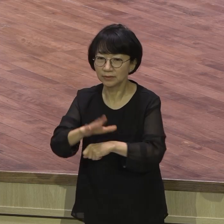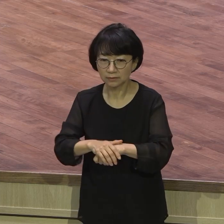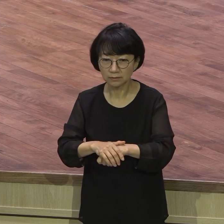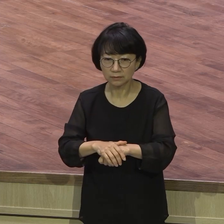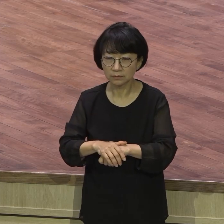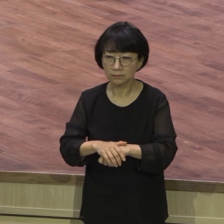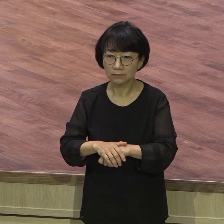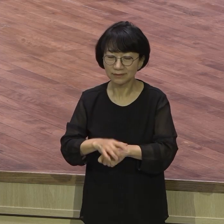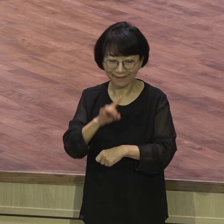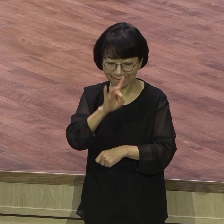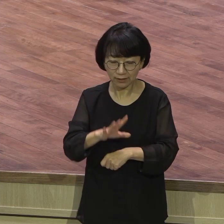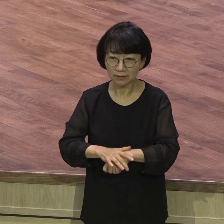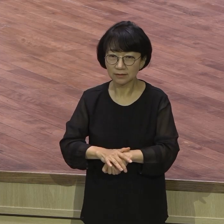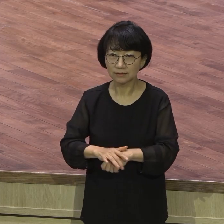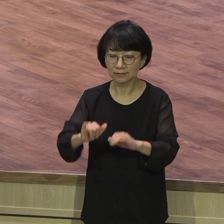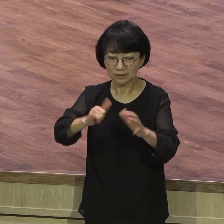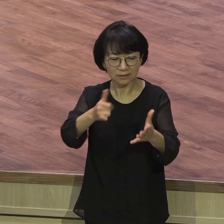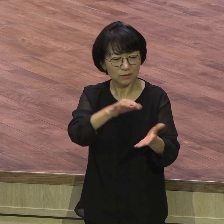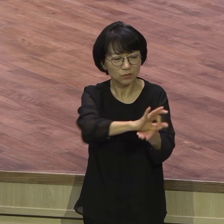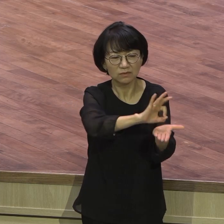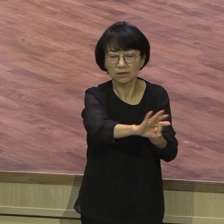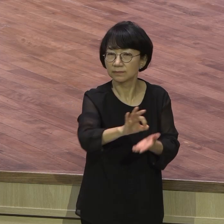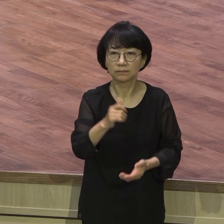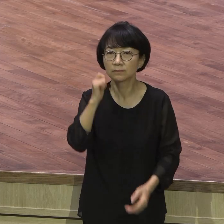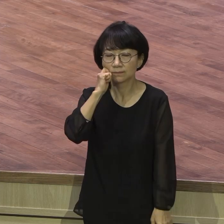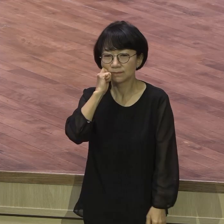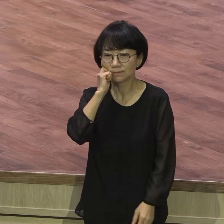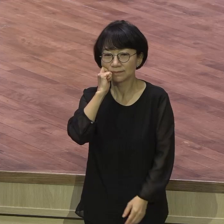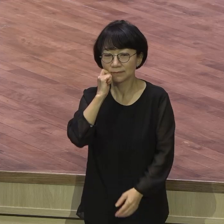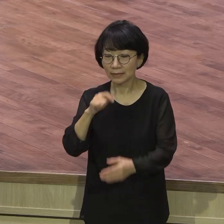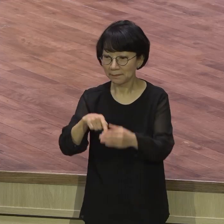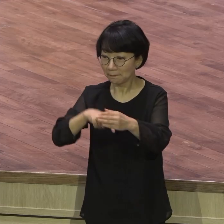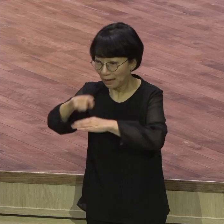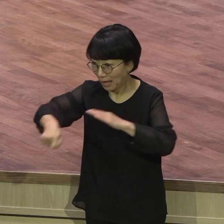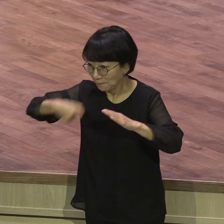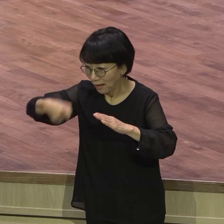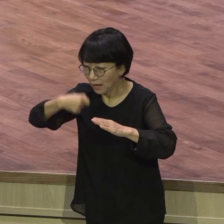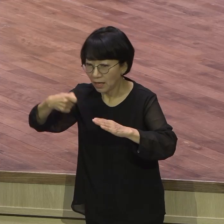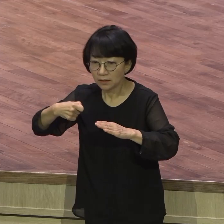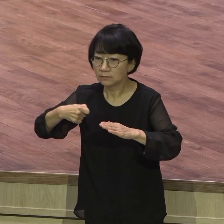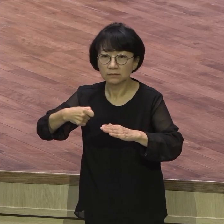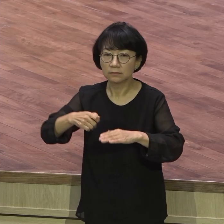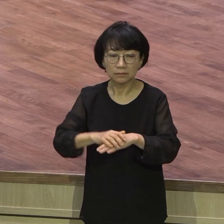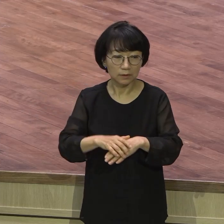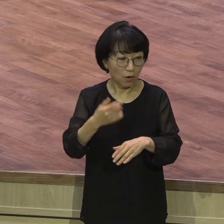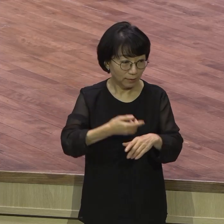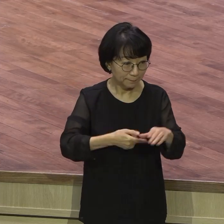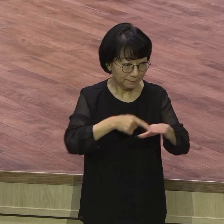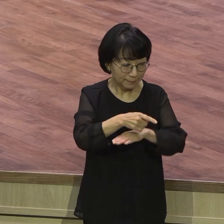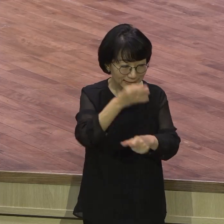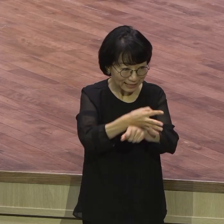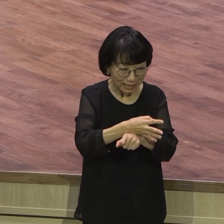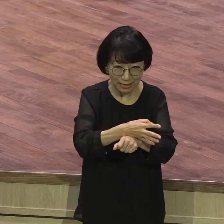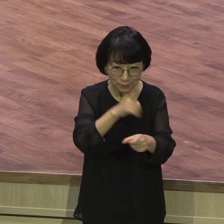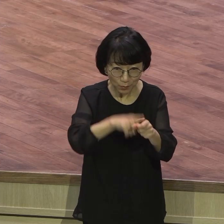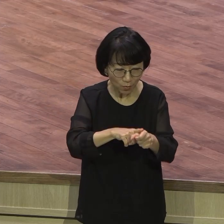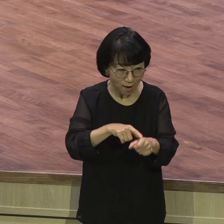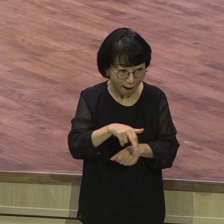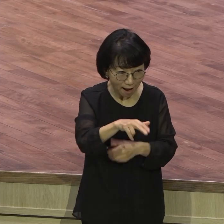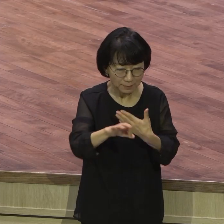큰일 납니다. 주일날 세상에 돈 쓰면 뭐 외식을 했다. 식당에 주일날 뭐 살아갔다. 그